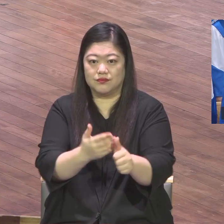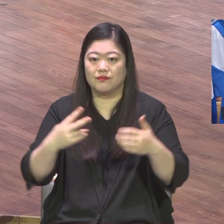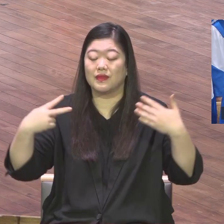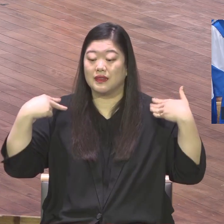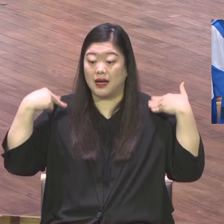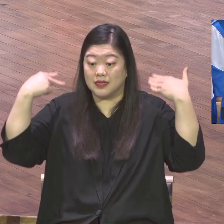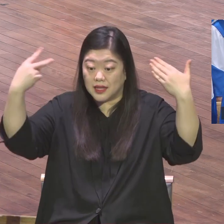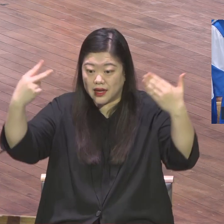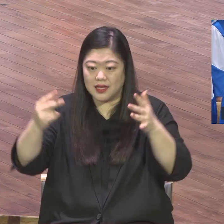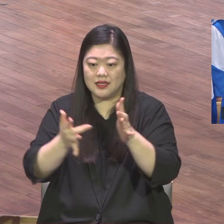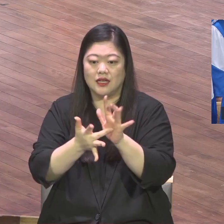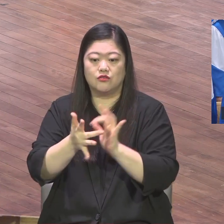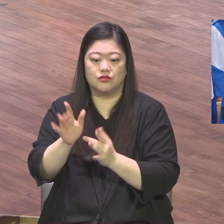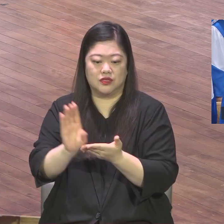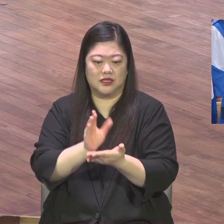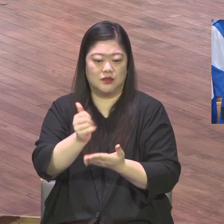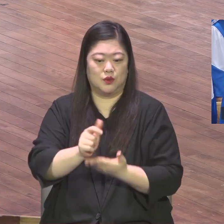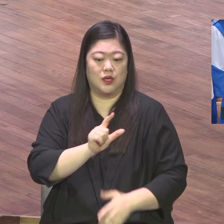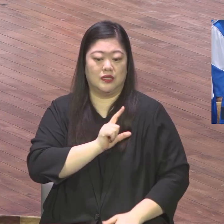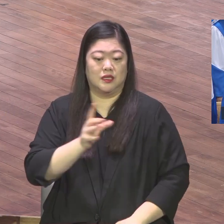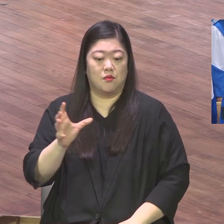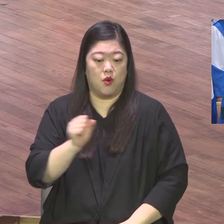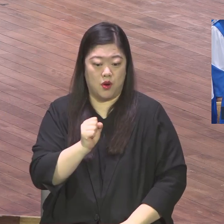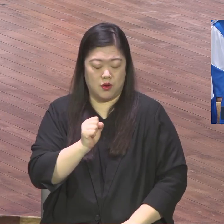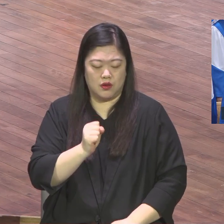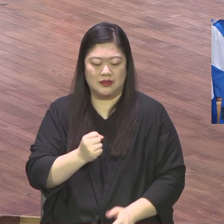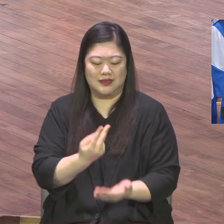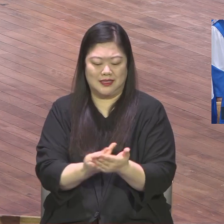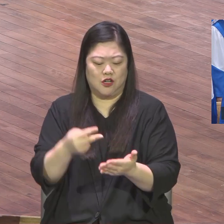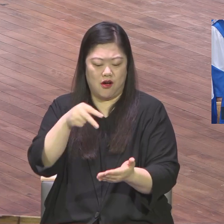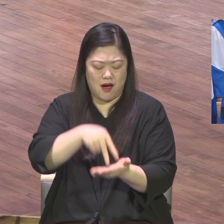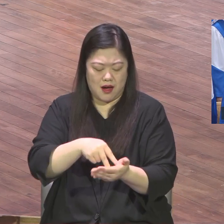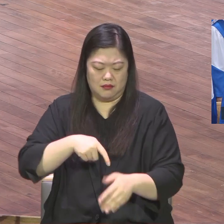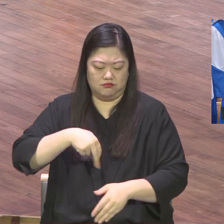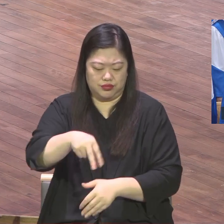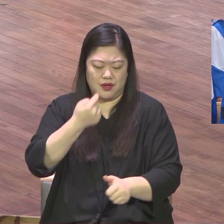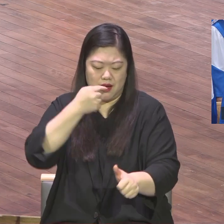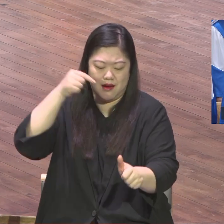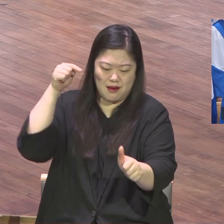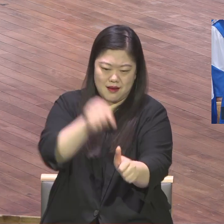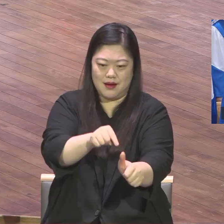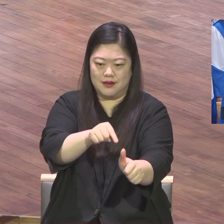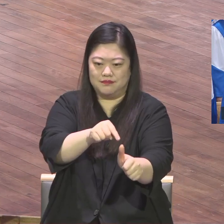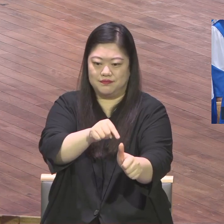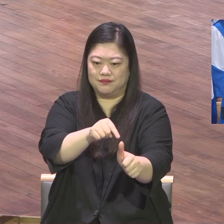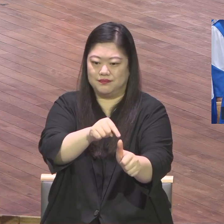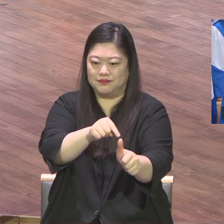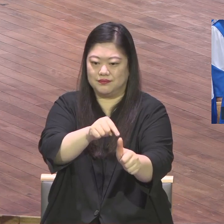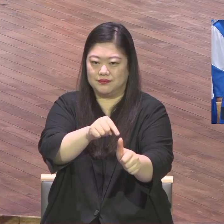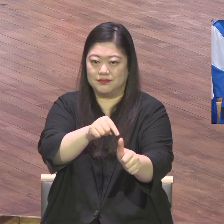나사렛 예수 그리스도의 이름으로 일어나 걸으라 하고